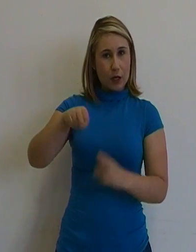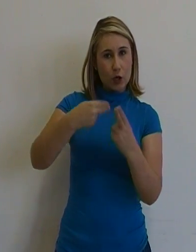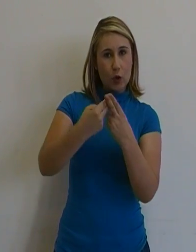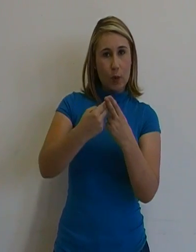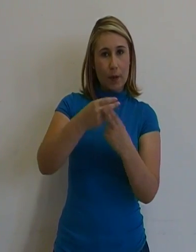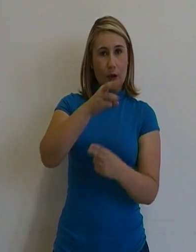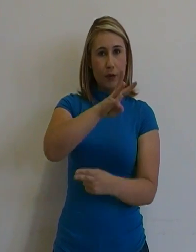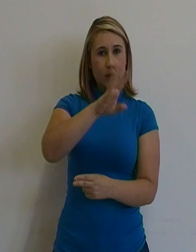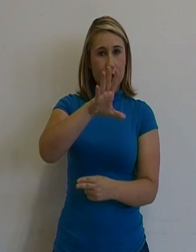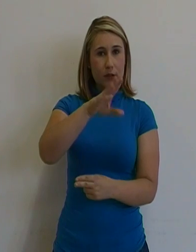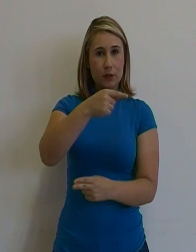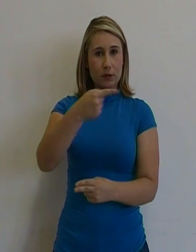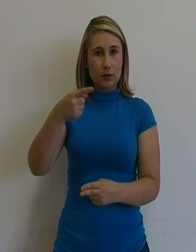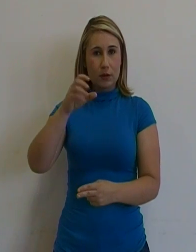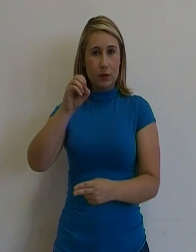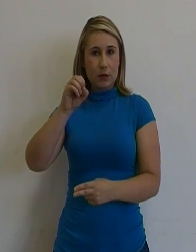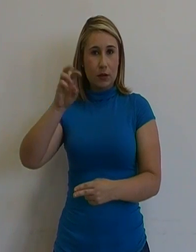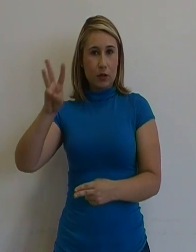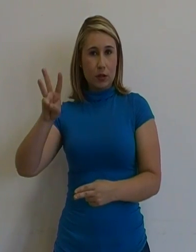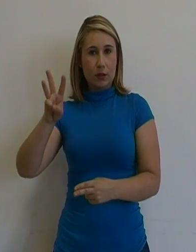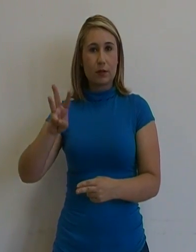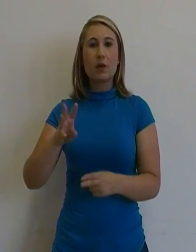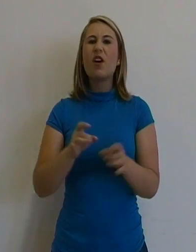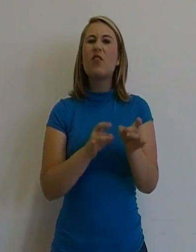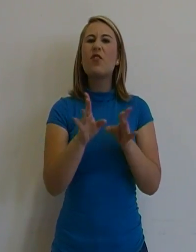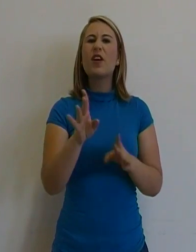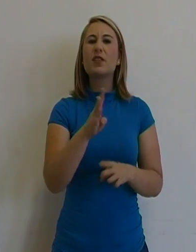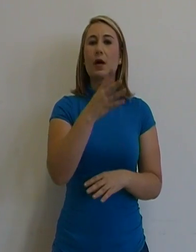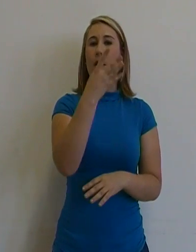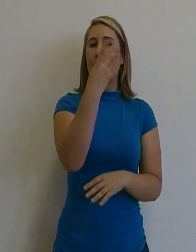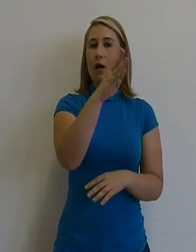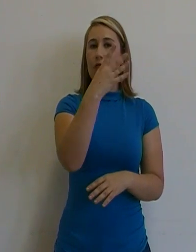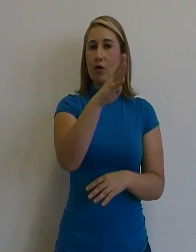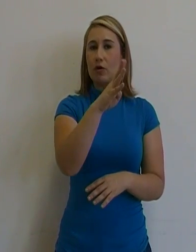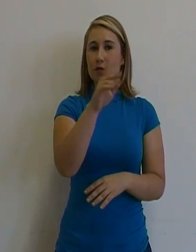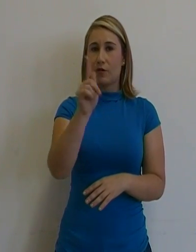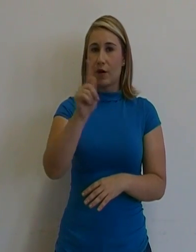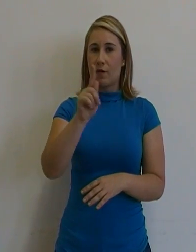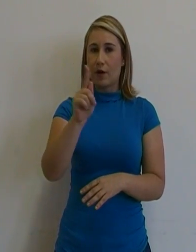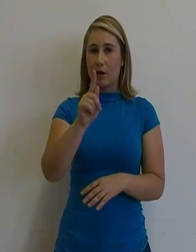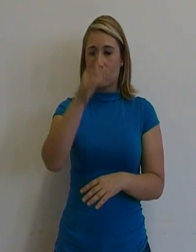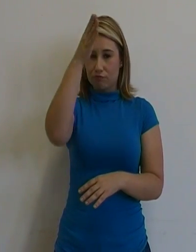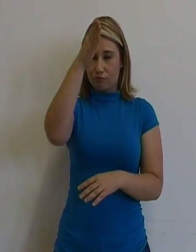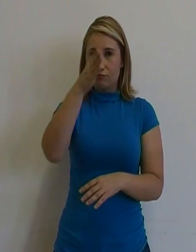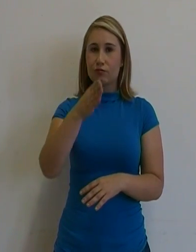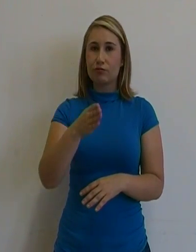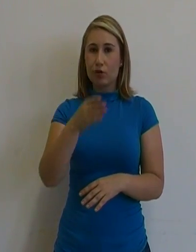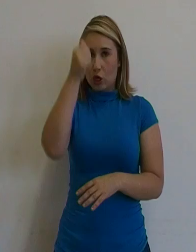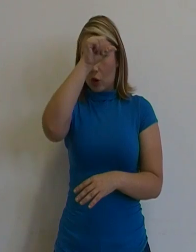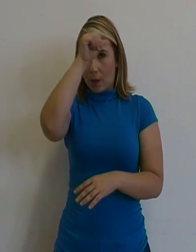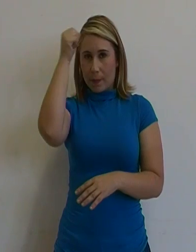35103, 14 de febrero, de 8 de la mañana a 3 de la tarde, jornada